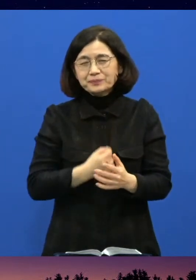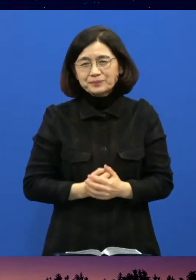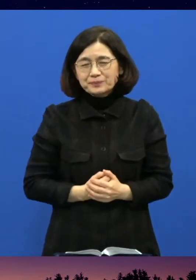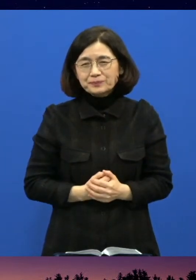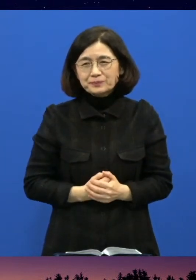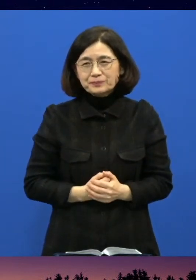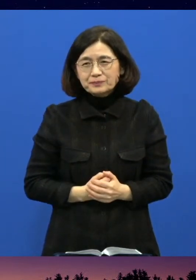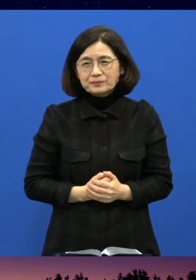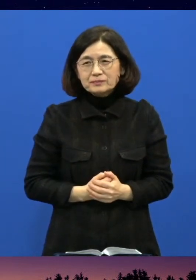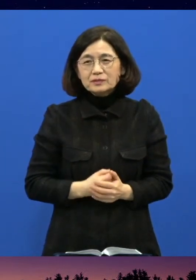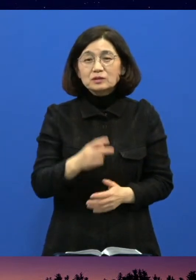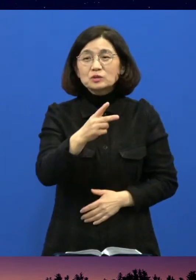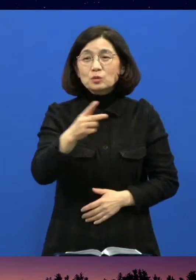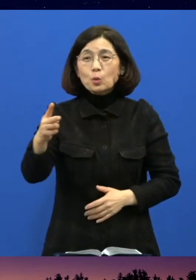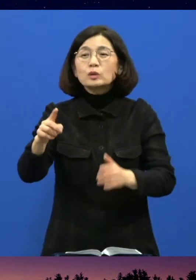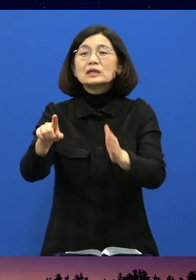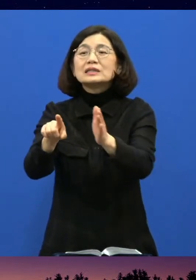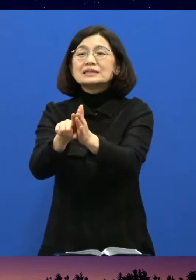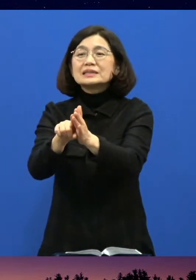그것이 신앙이에요.